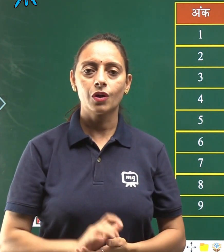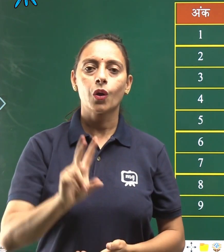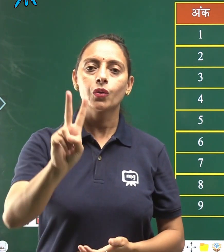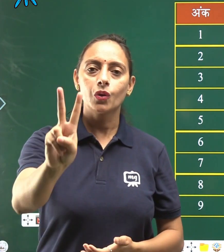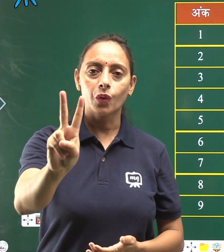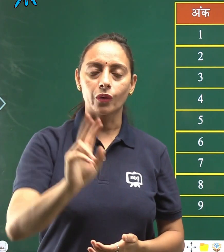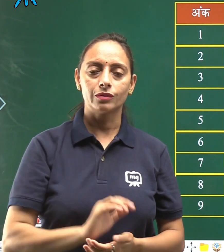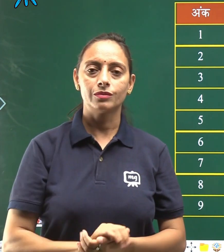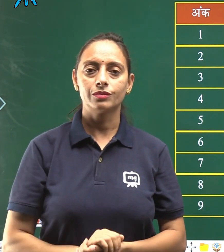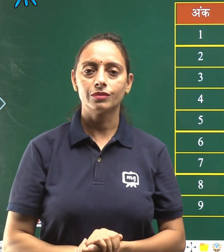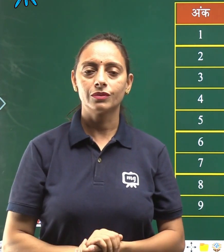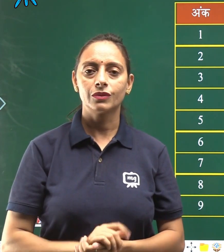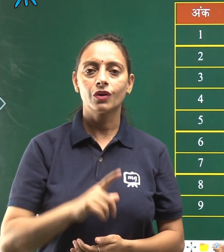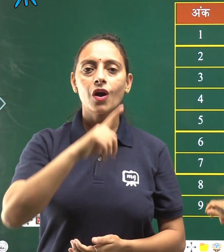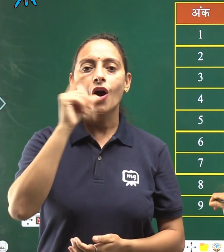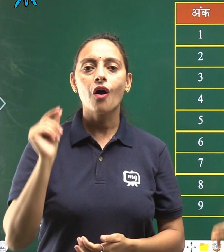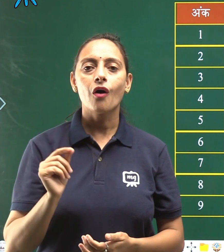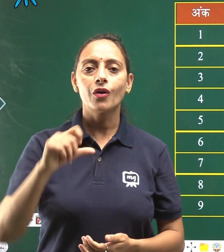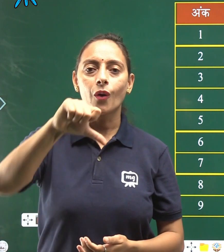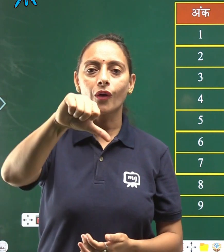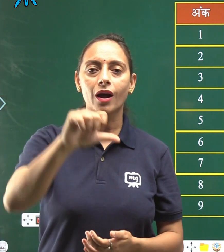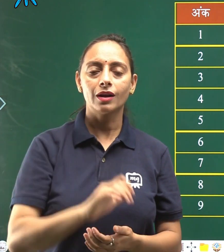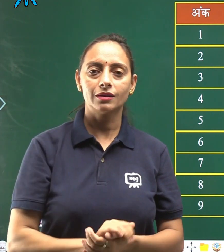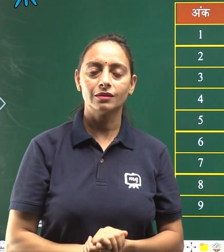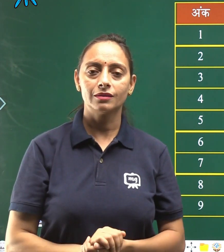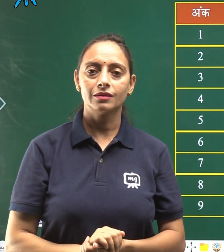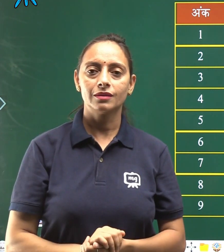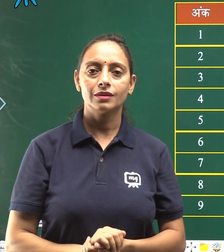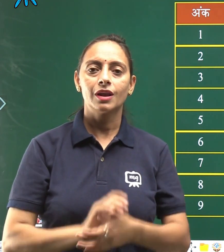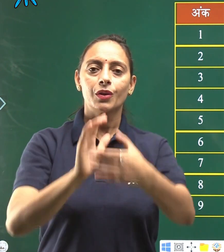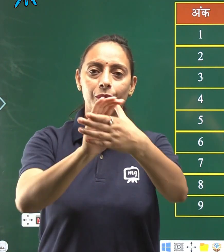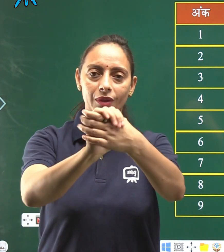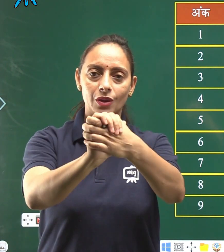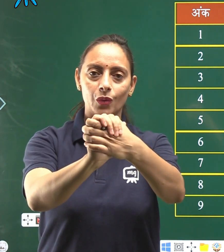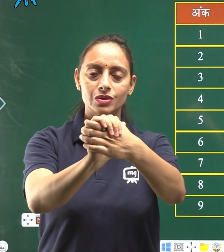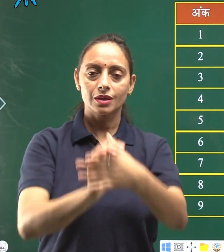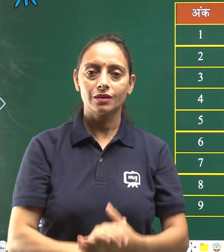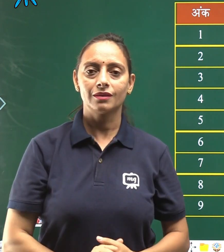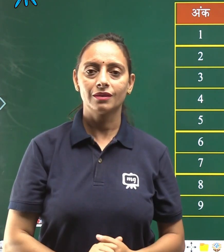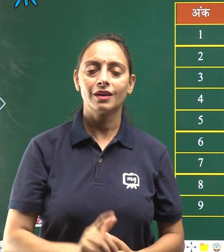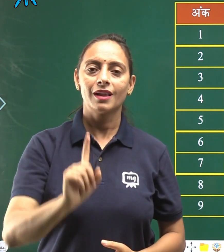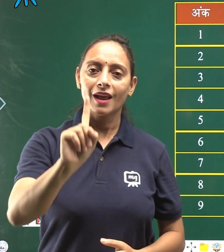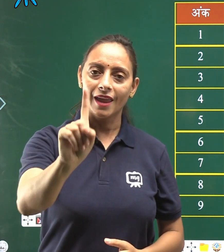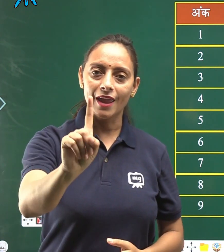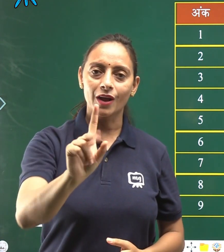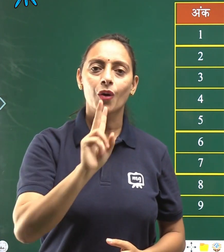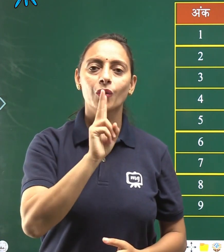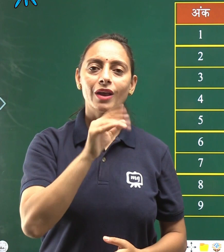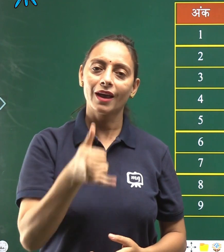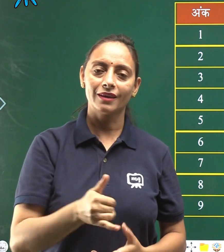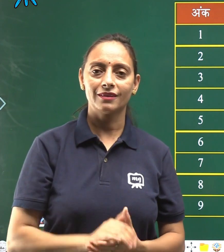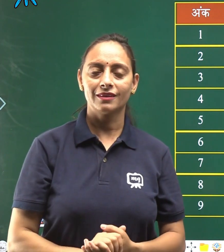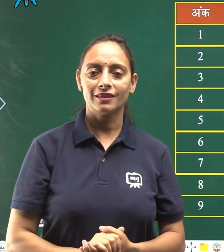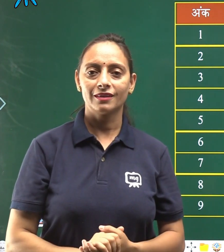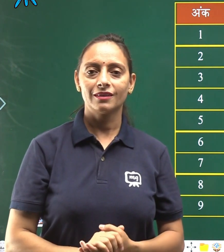2 और 9 का परम मित्र 1 होता है।